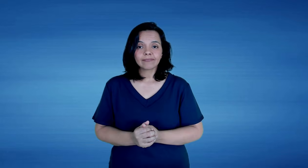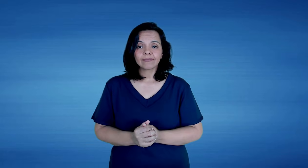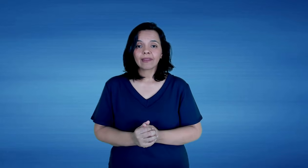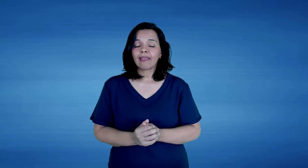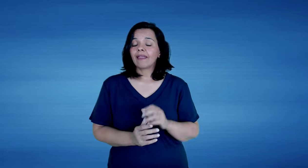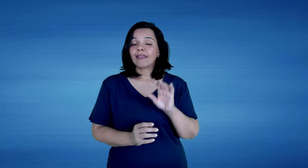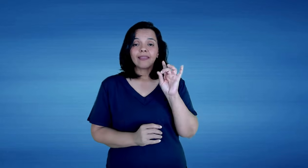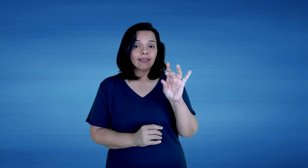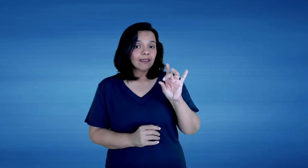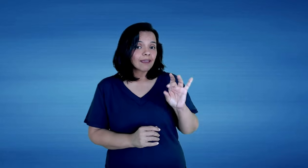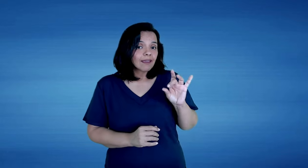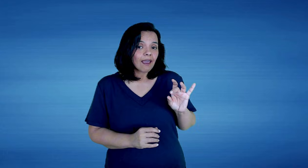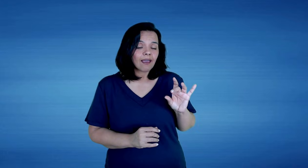Eles são muito especiais.